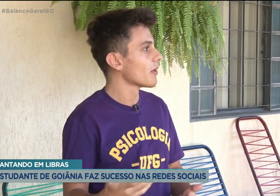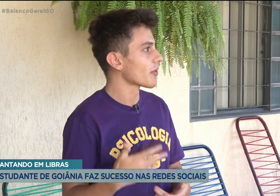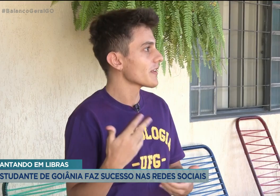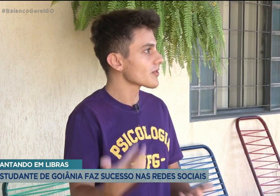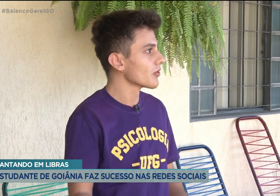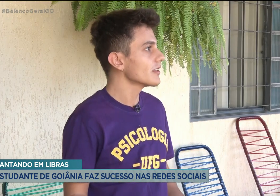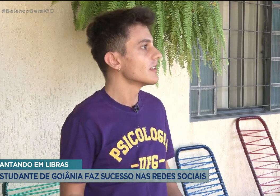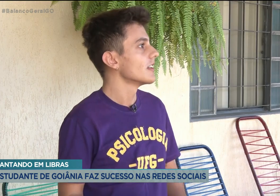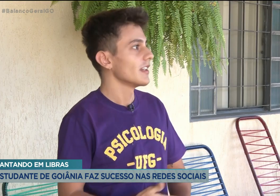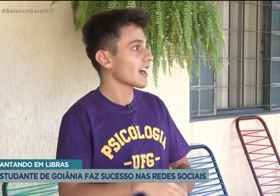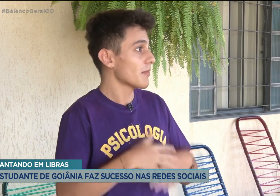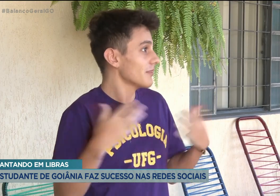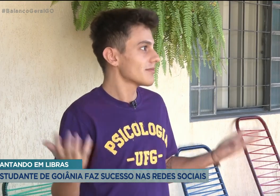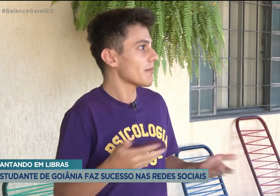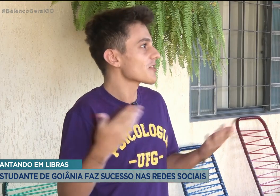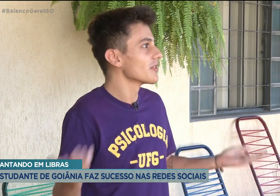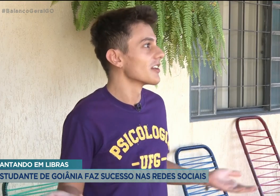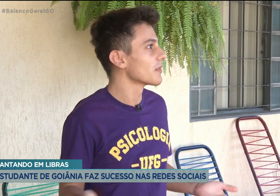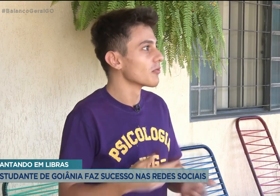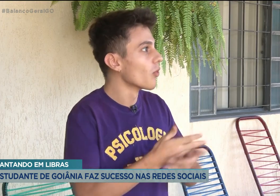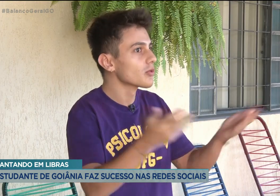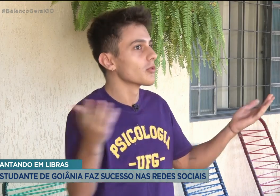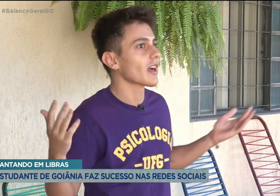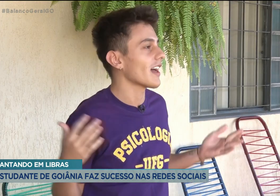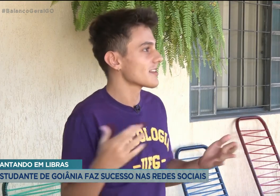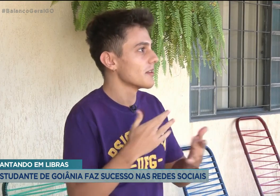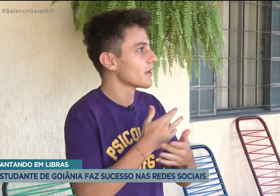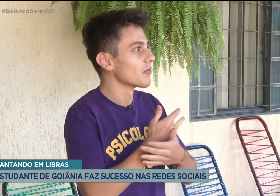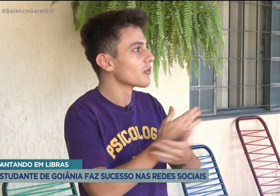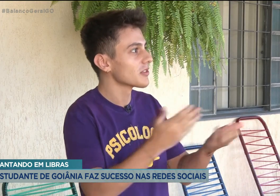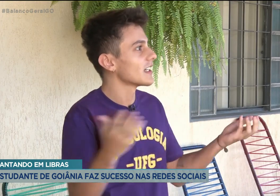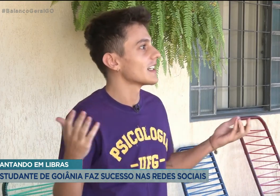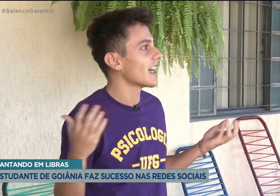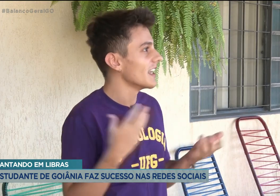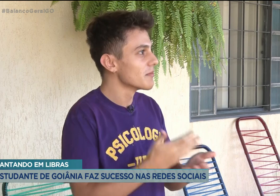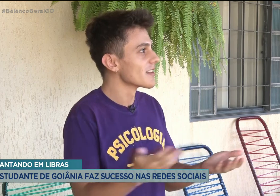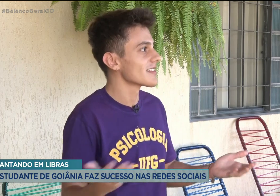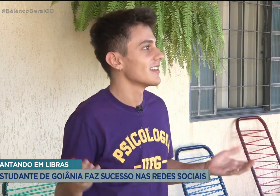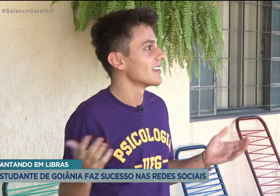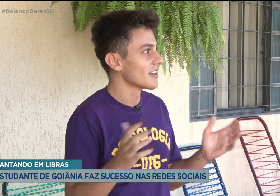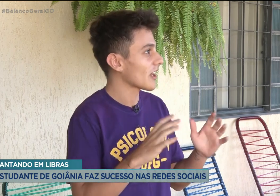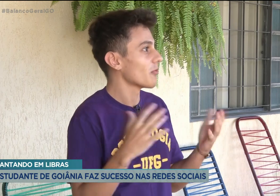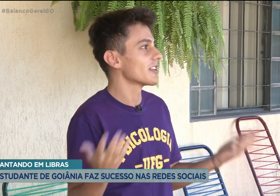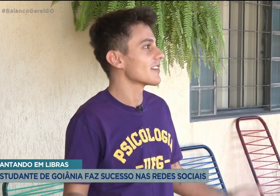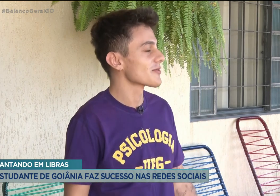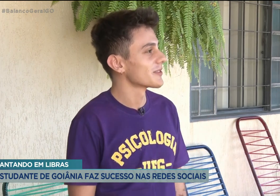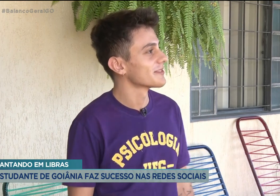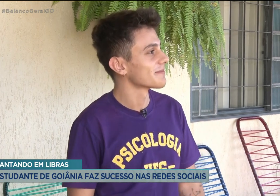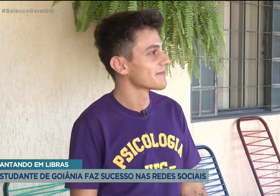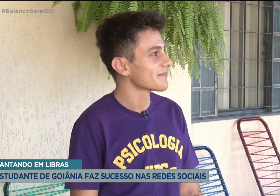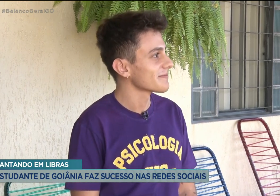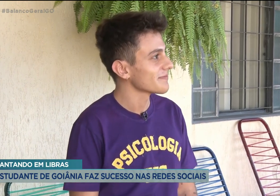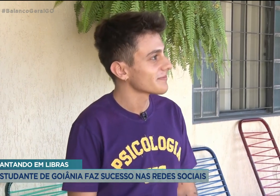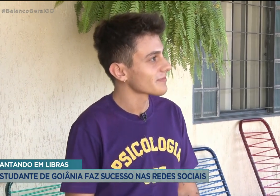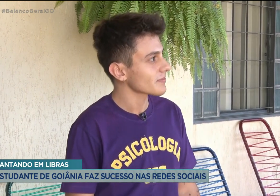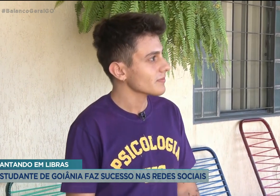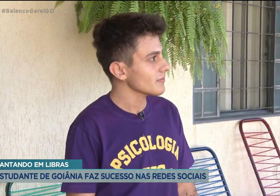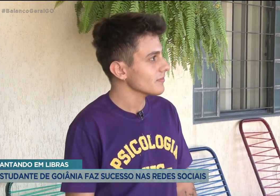professora E acabei apaixonando pelo mundo do caso E pelo mundo da Libras e da comunidade surda Então eu também sou